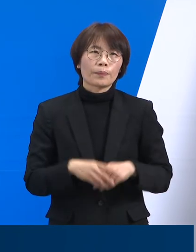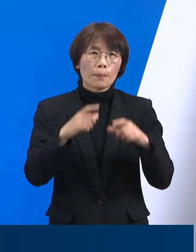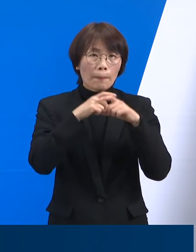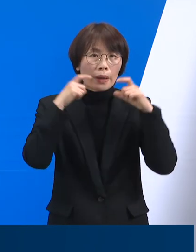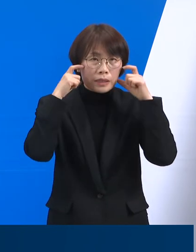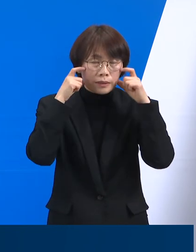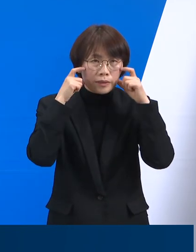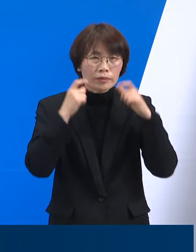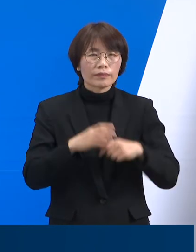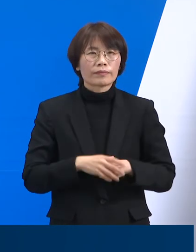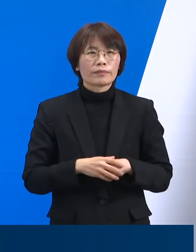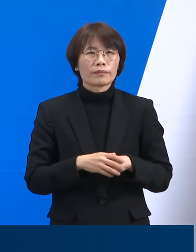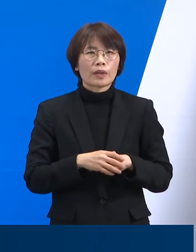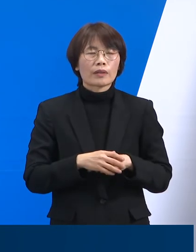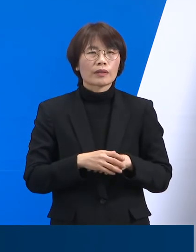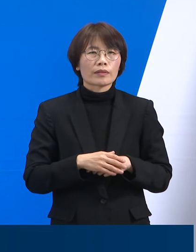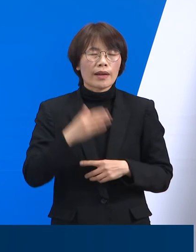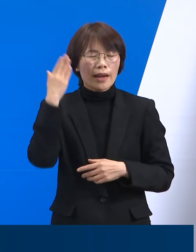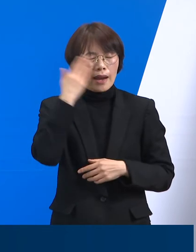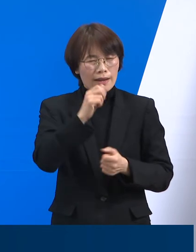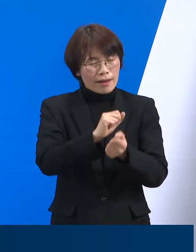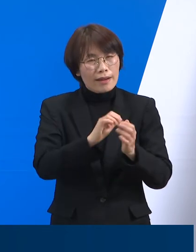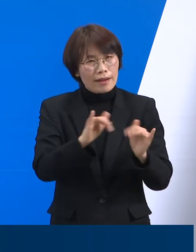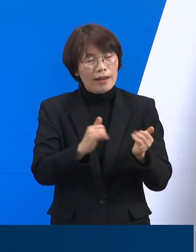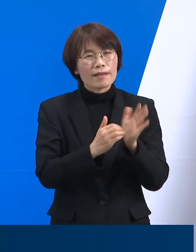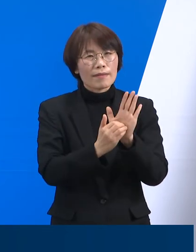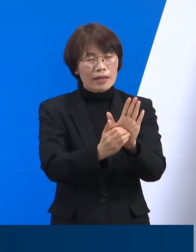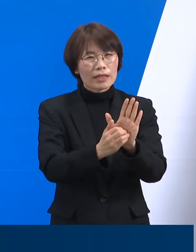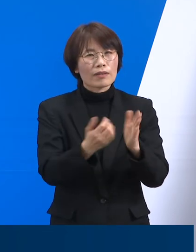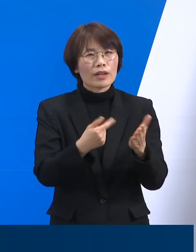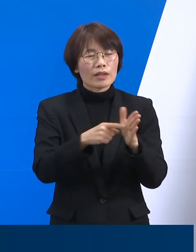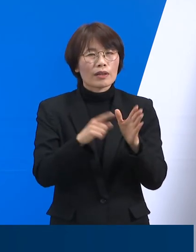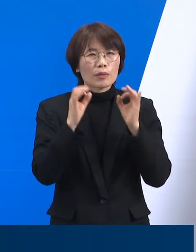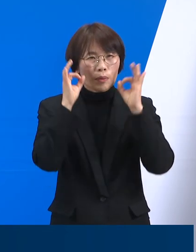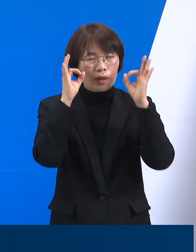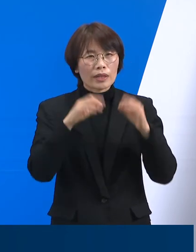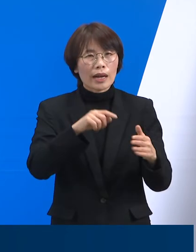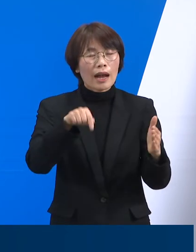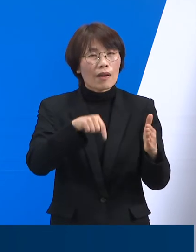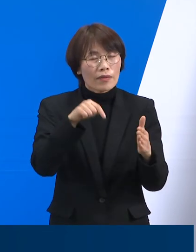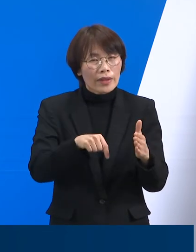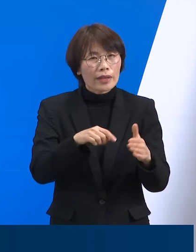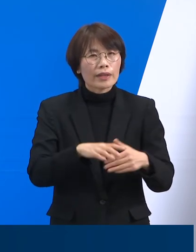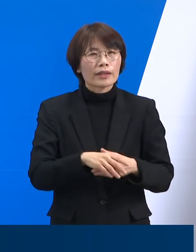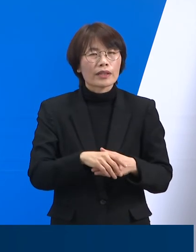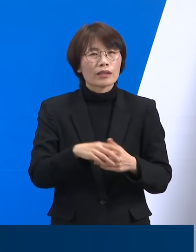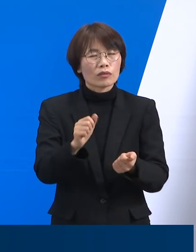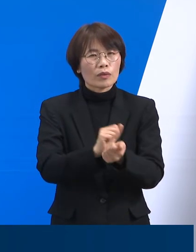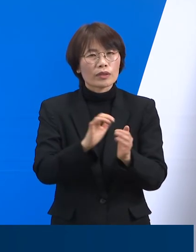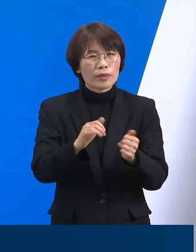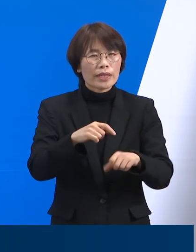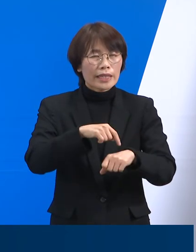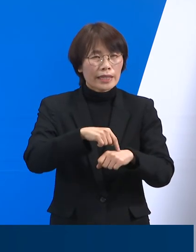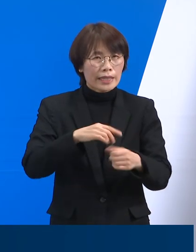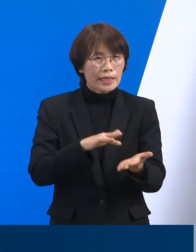착용 등 방역수칙을 철저히 준수한다는 전제하에 공동격리자의 의약품 처방 수령 등